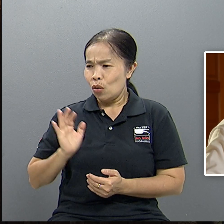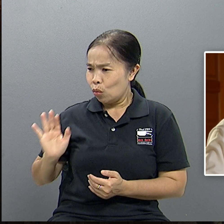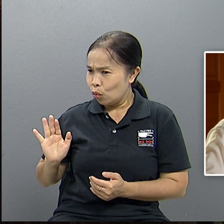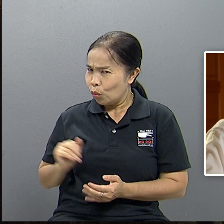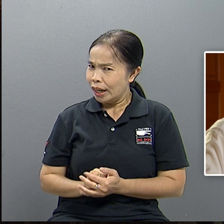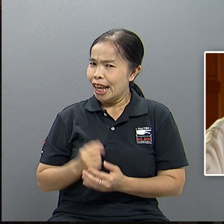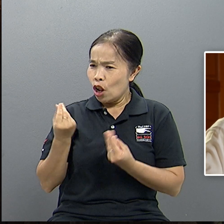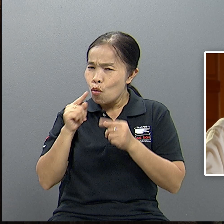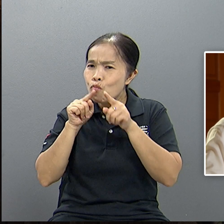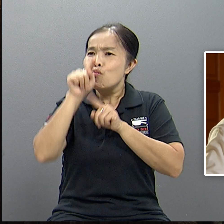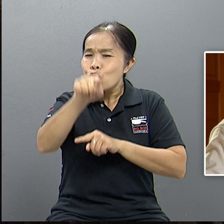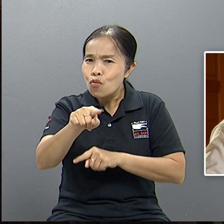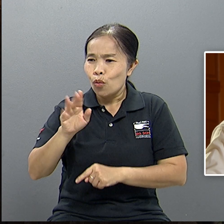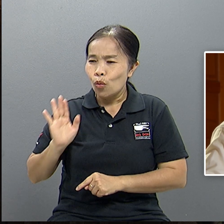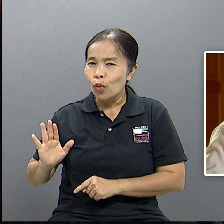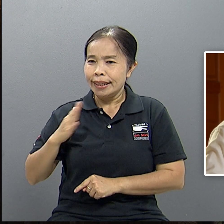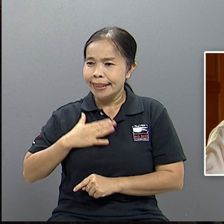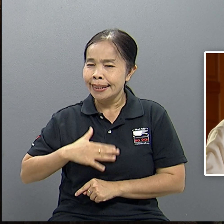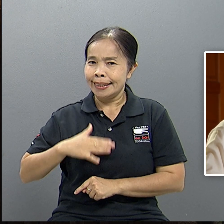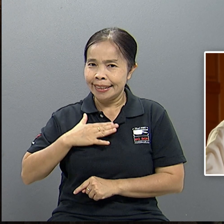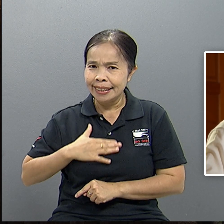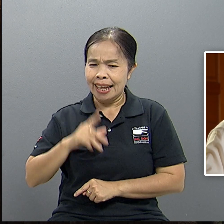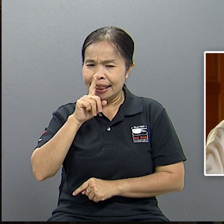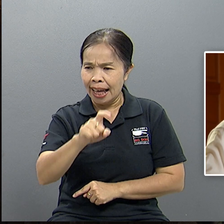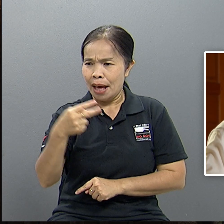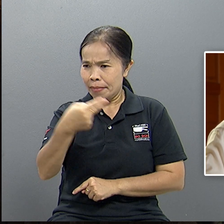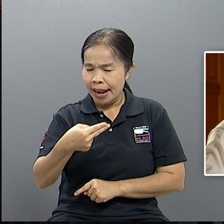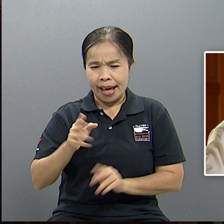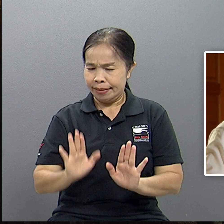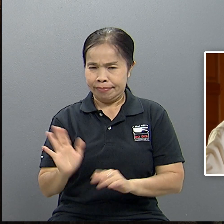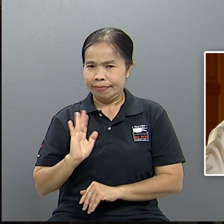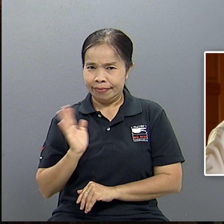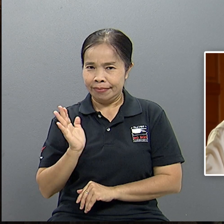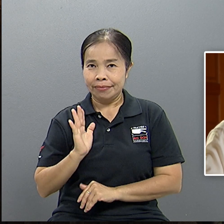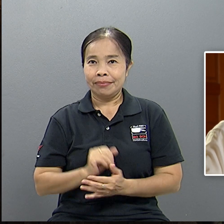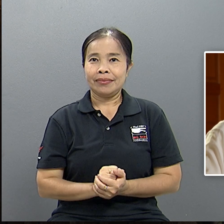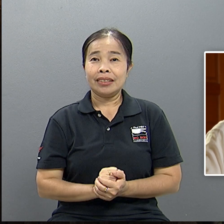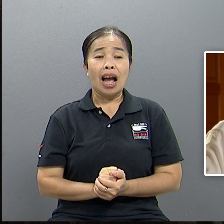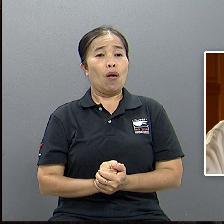แม่ทองสำลีทำไมถึงไปถามหลานอย่างนั้นน่ะ